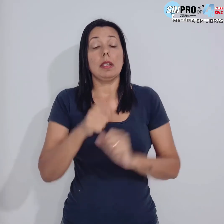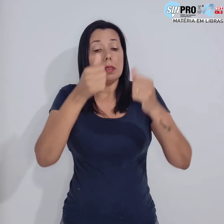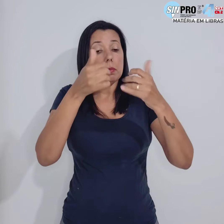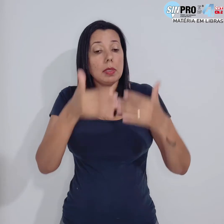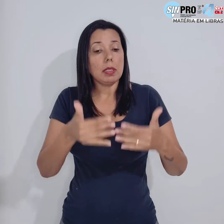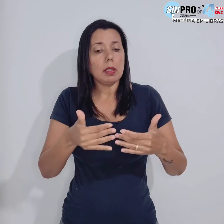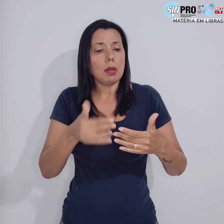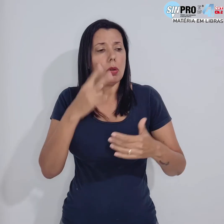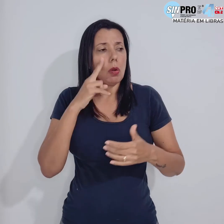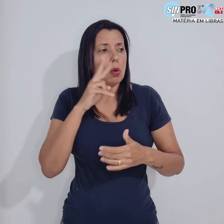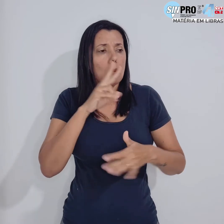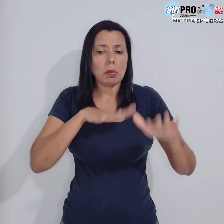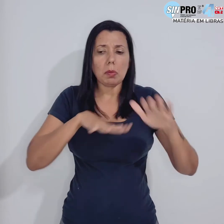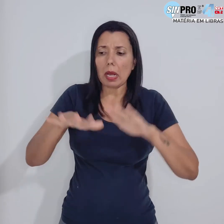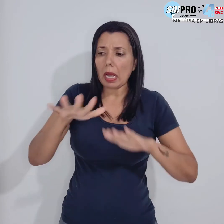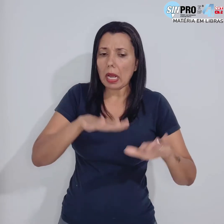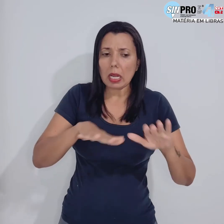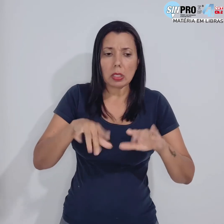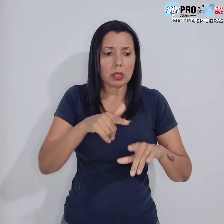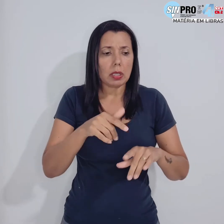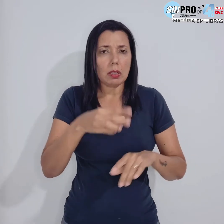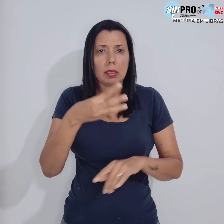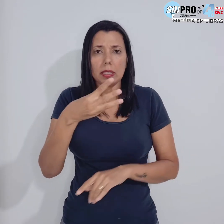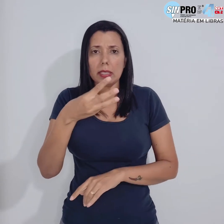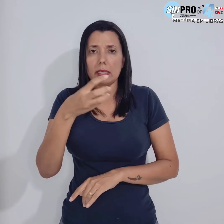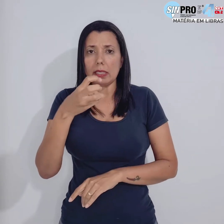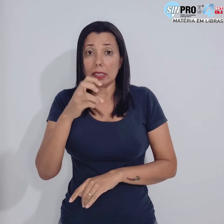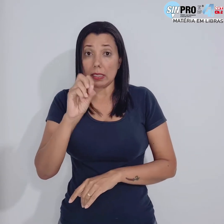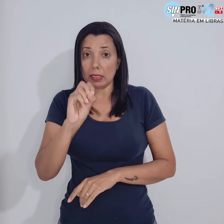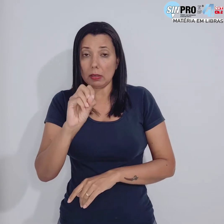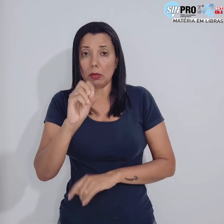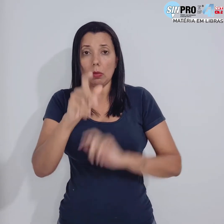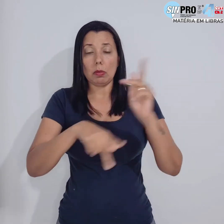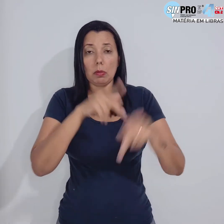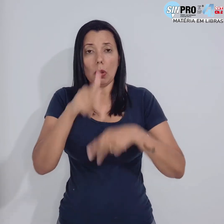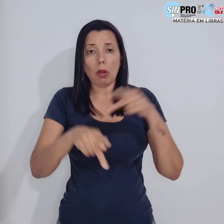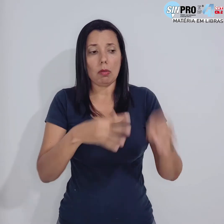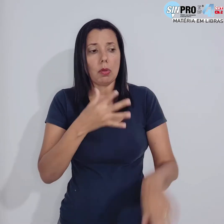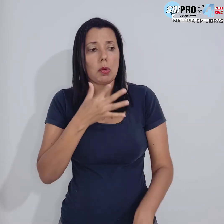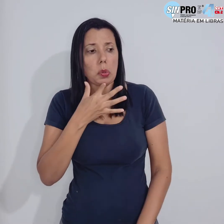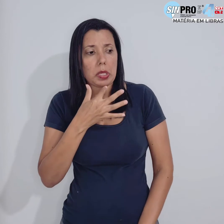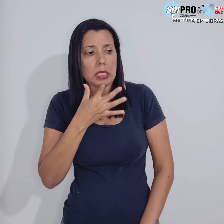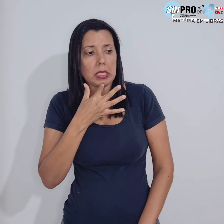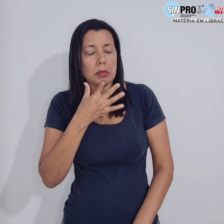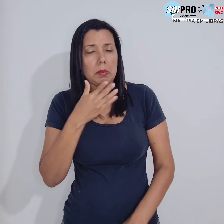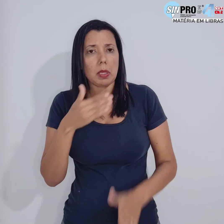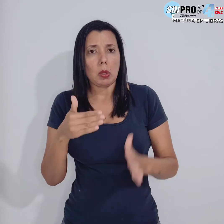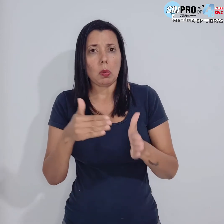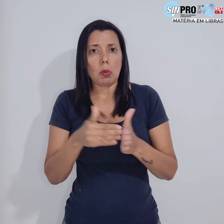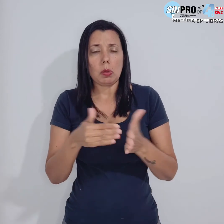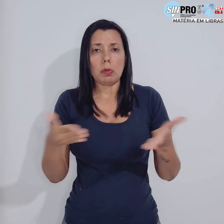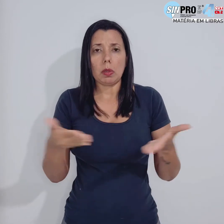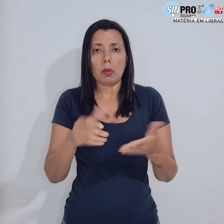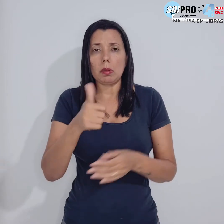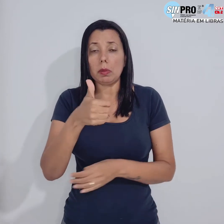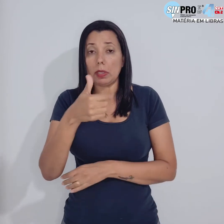eram poucos, desnutridos, sem alimentação. Nós os alimentamos, demos de comer e tratamos